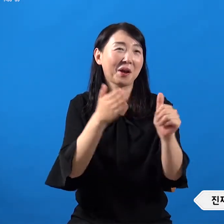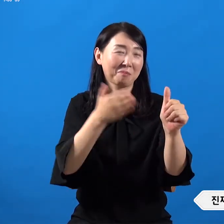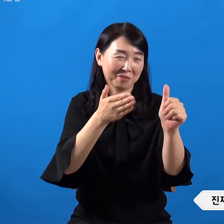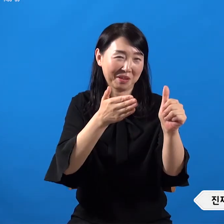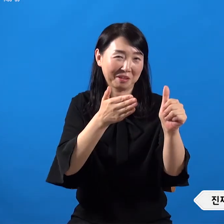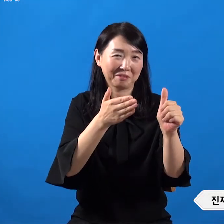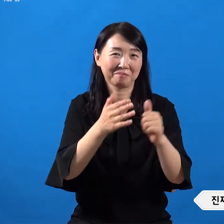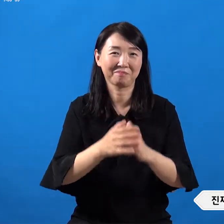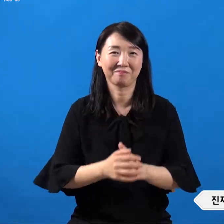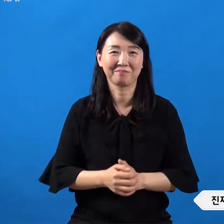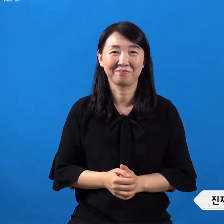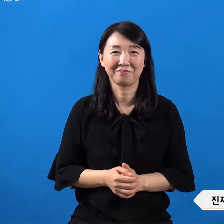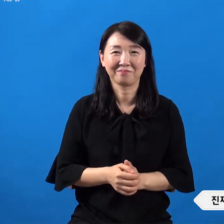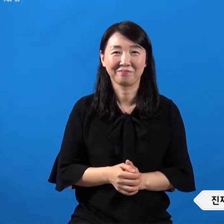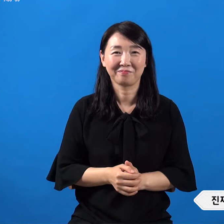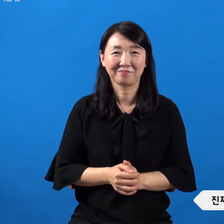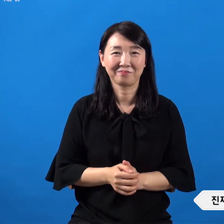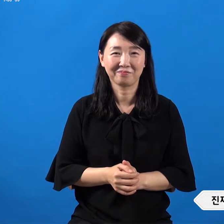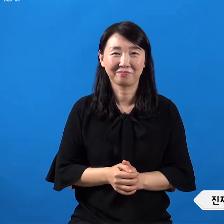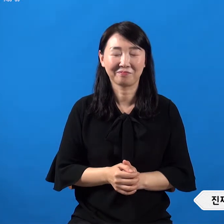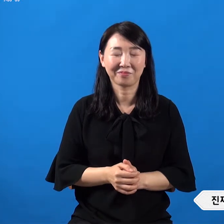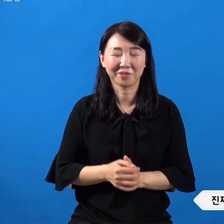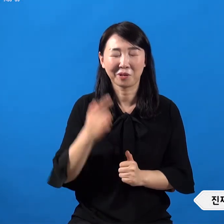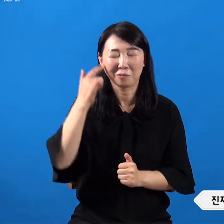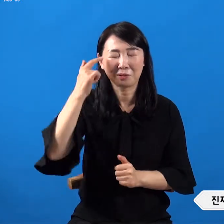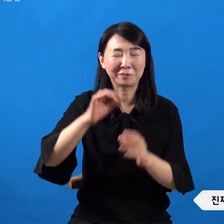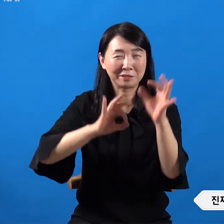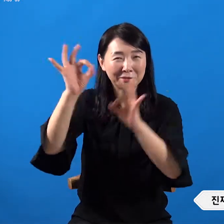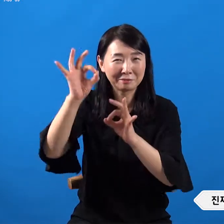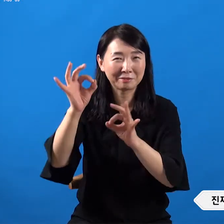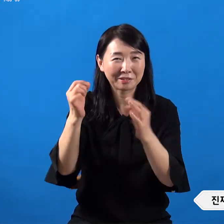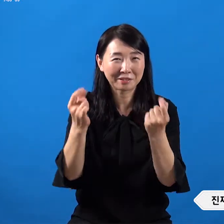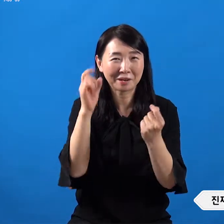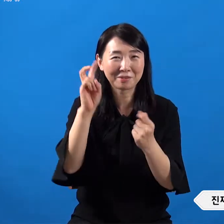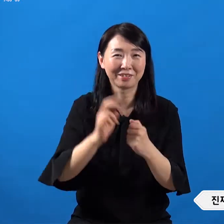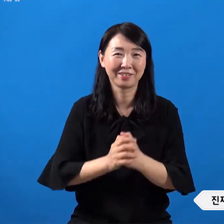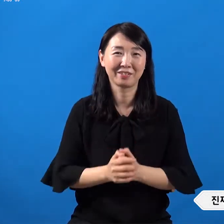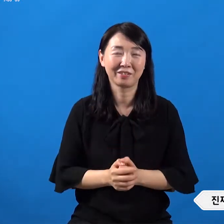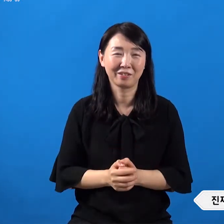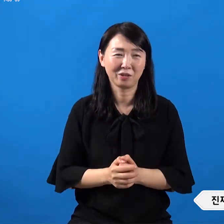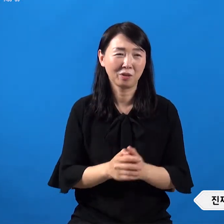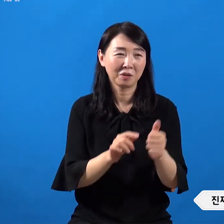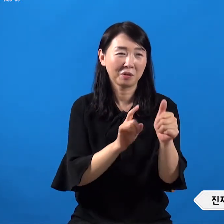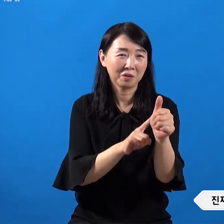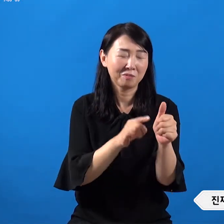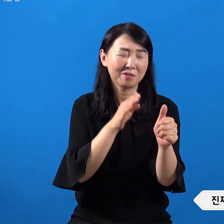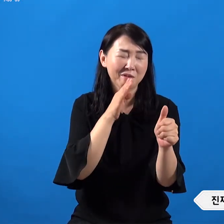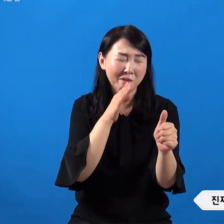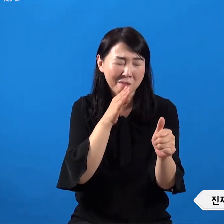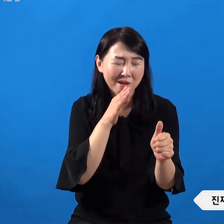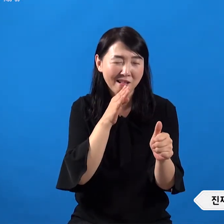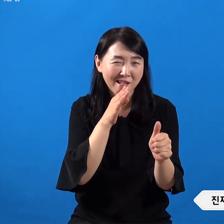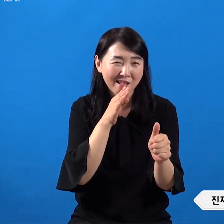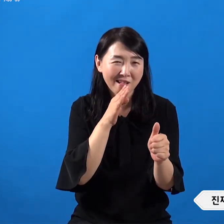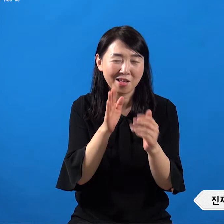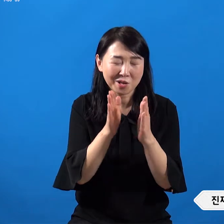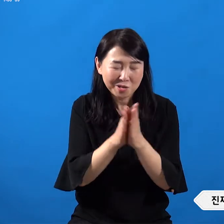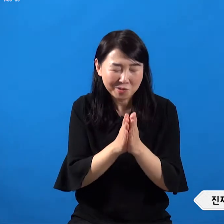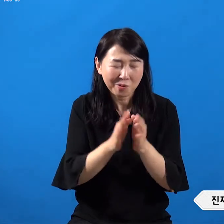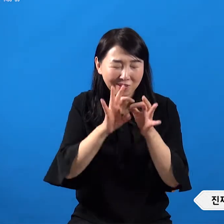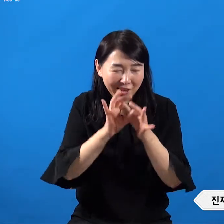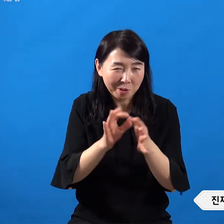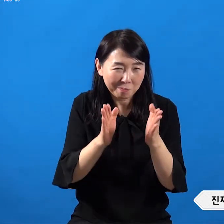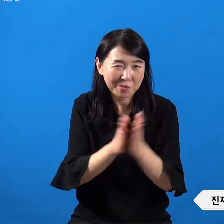기도하라고 감사 기도를 부탁했습니다. 실수였습니다. 이분이 너무 익사링해서 기도를